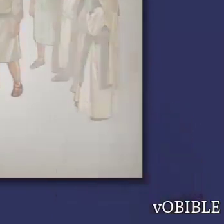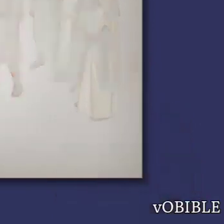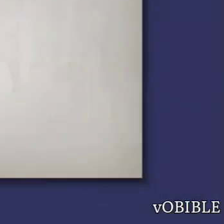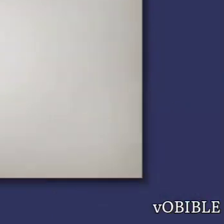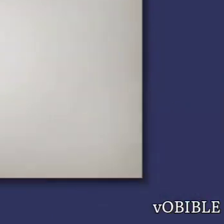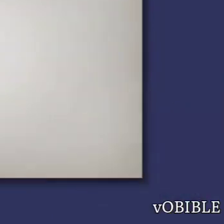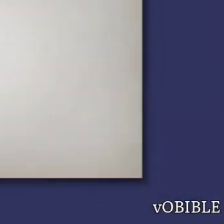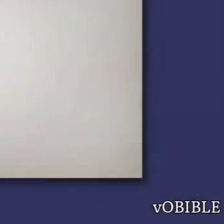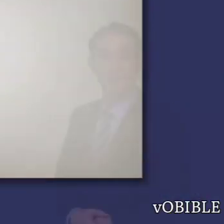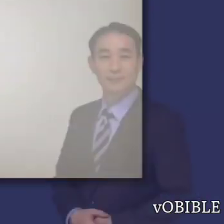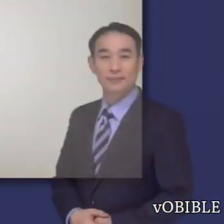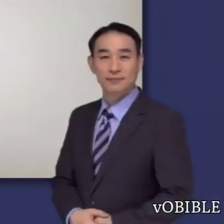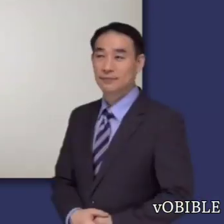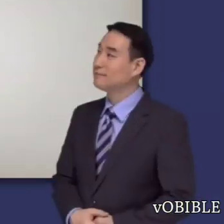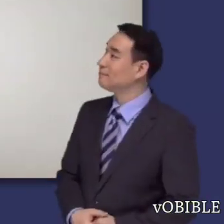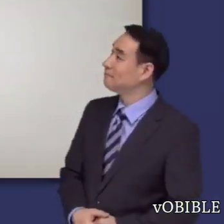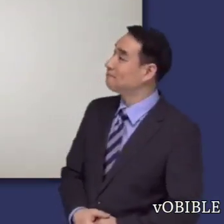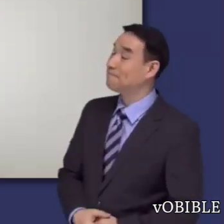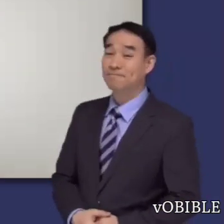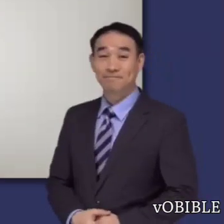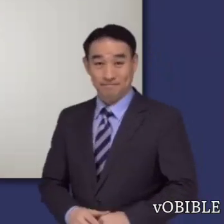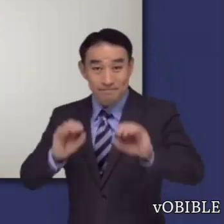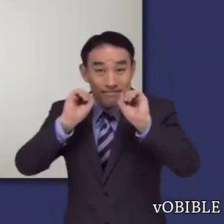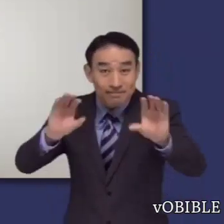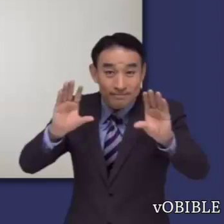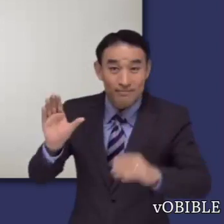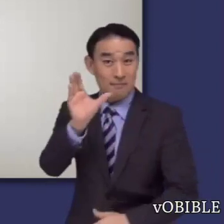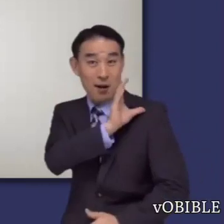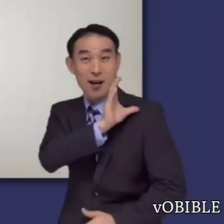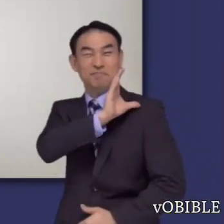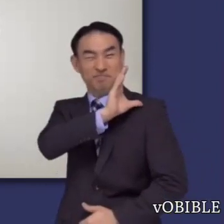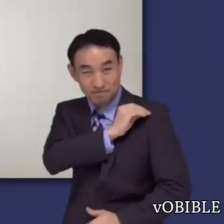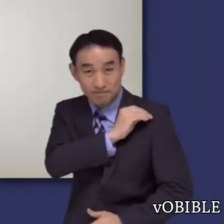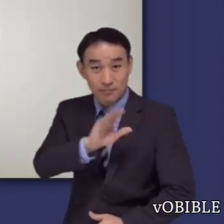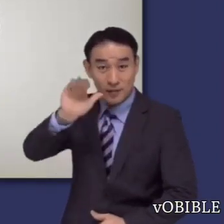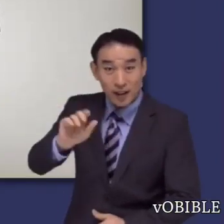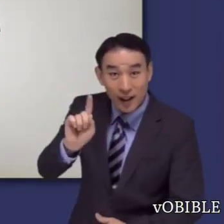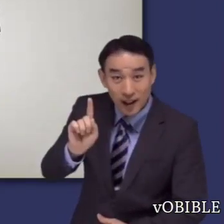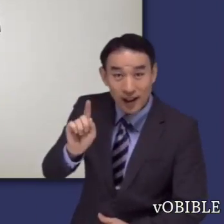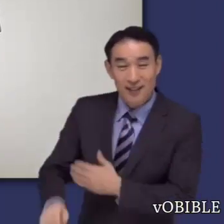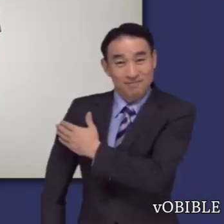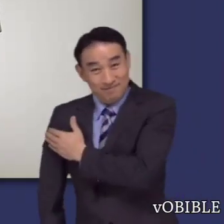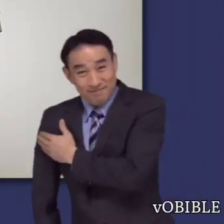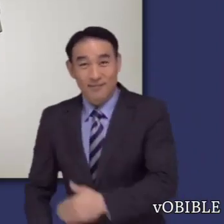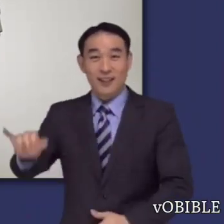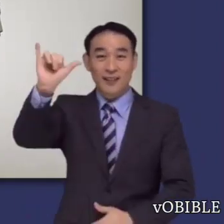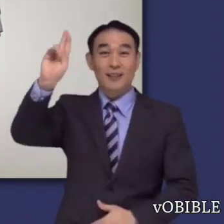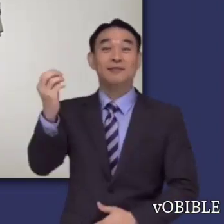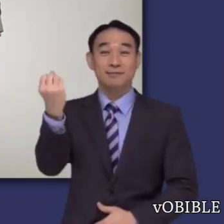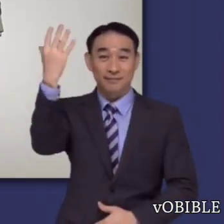改了。第三章谈到，有上帝的帮助，我们才能做好他交给我们的